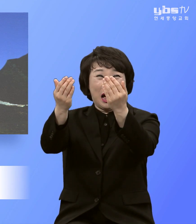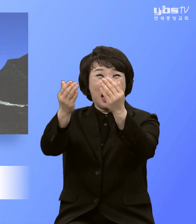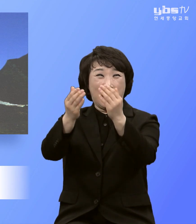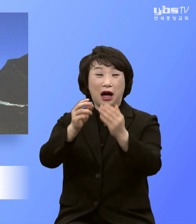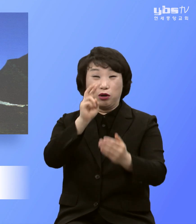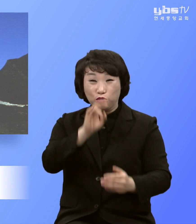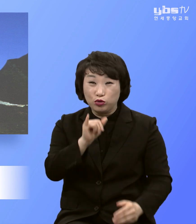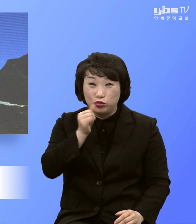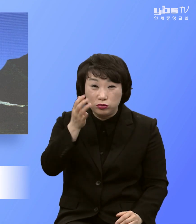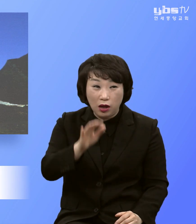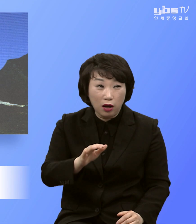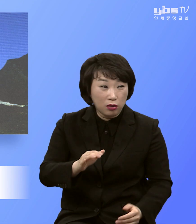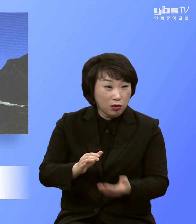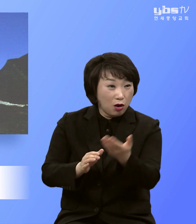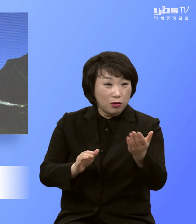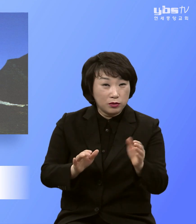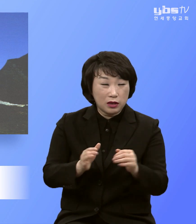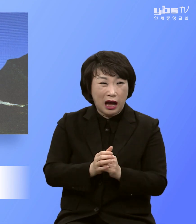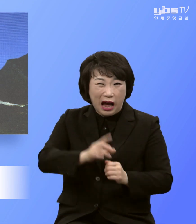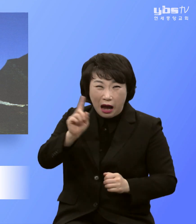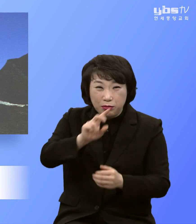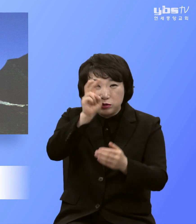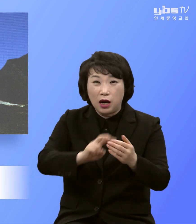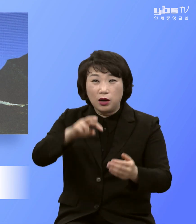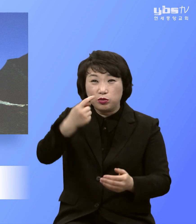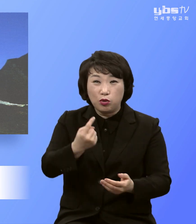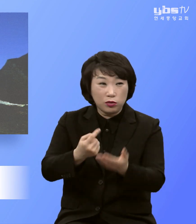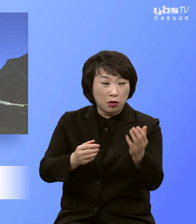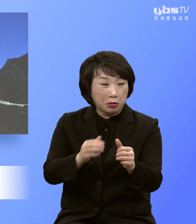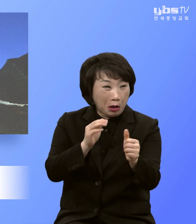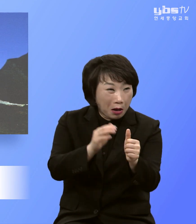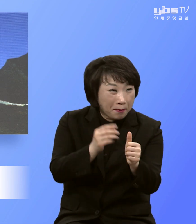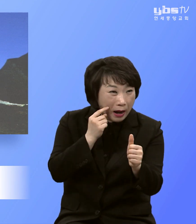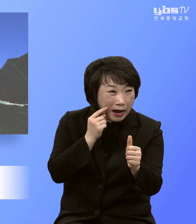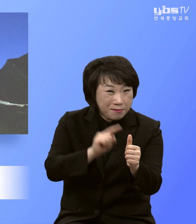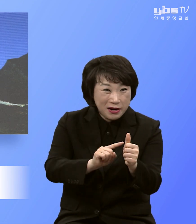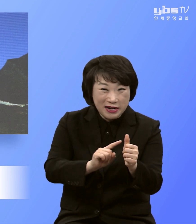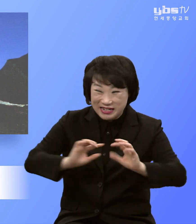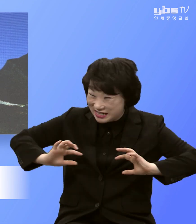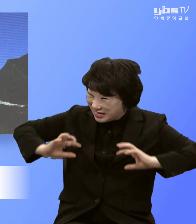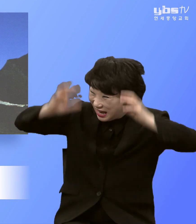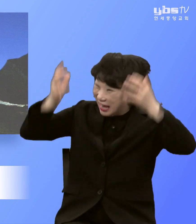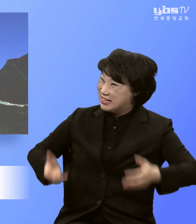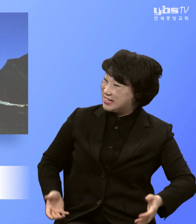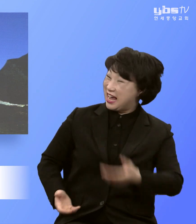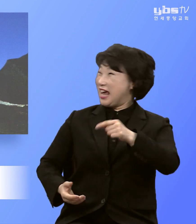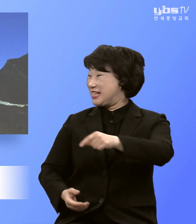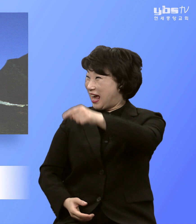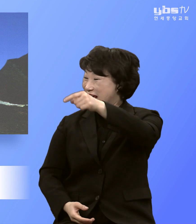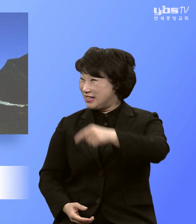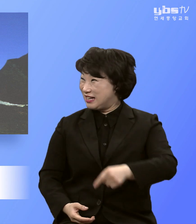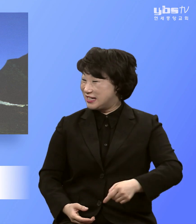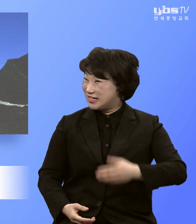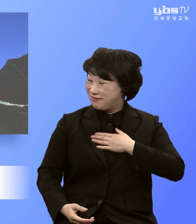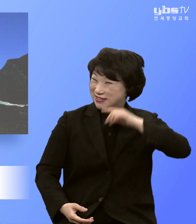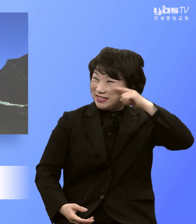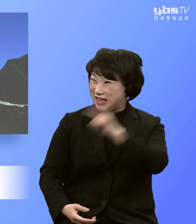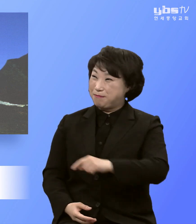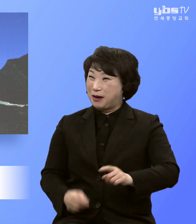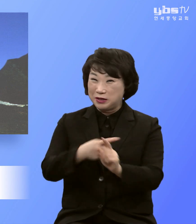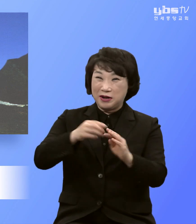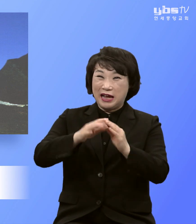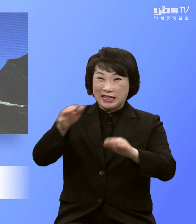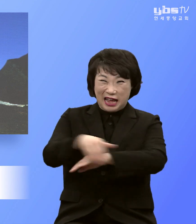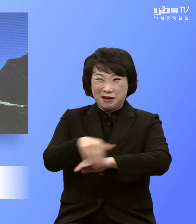닥칩니다. 그렇게 아무리도 한번 건드려봐. 성질 뽀로로 내면서 기분 나빠서 이놈의